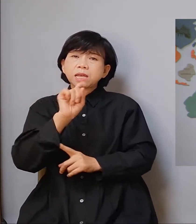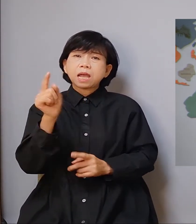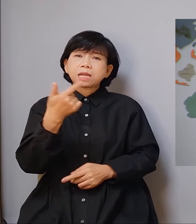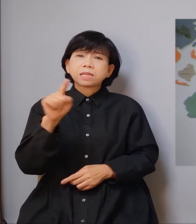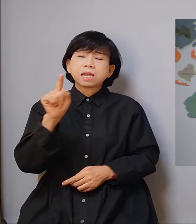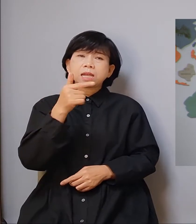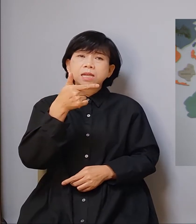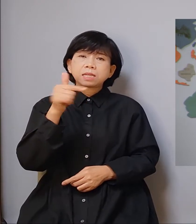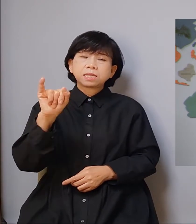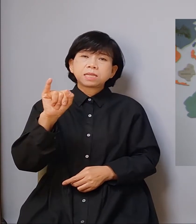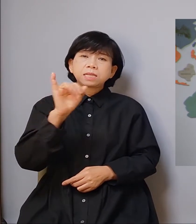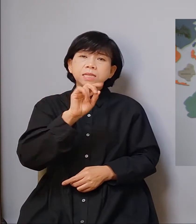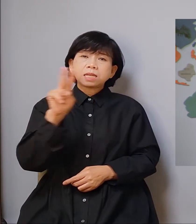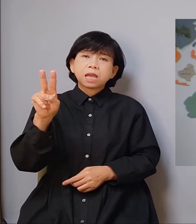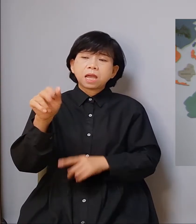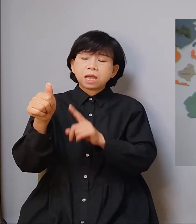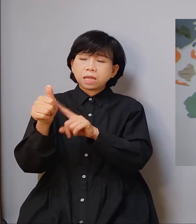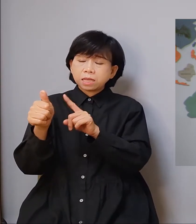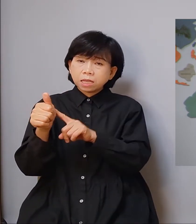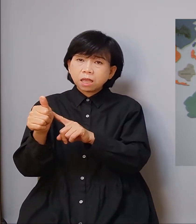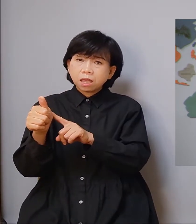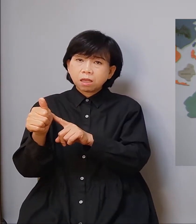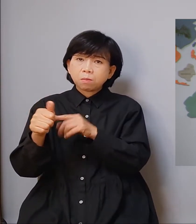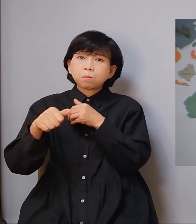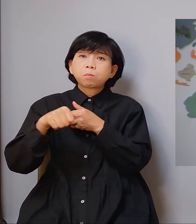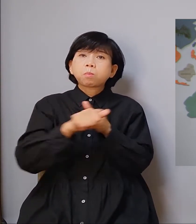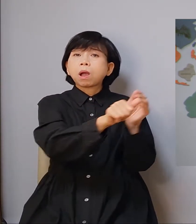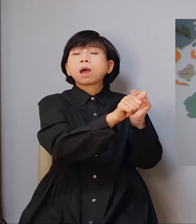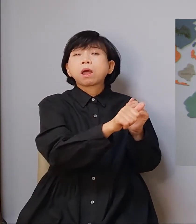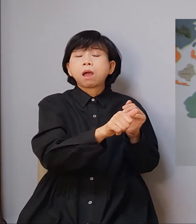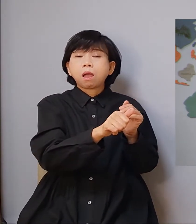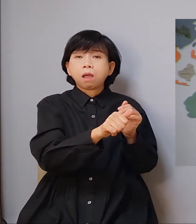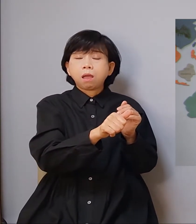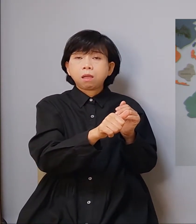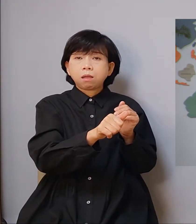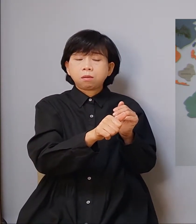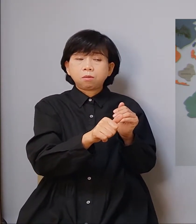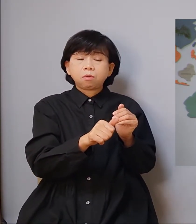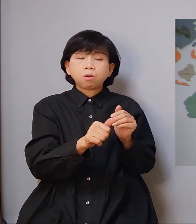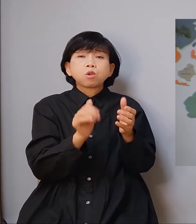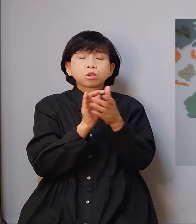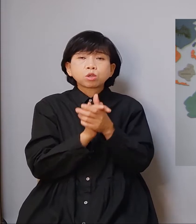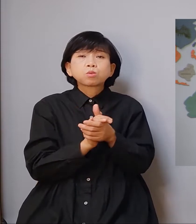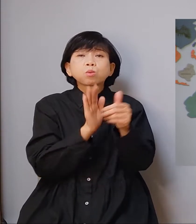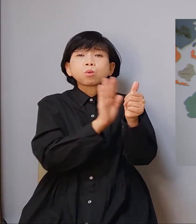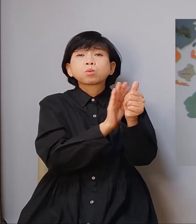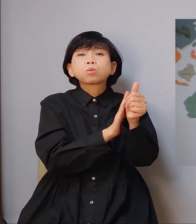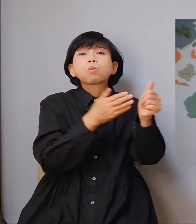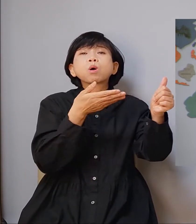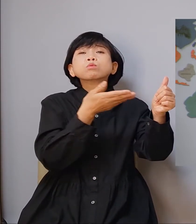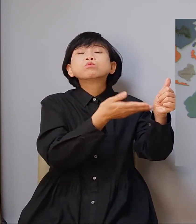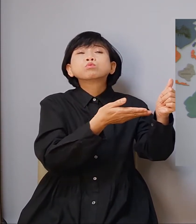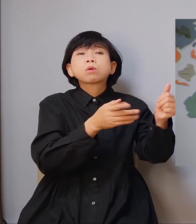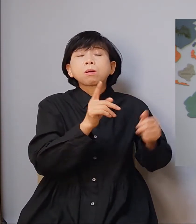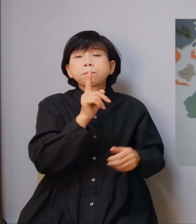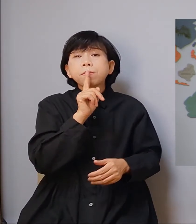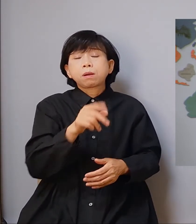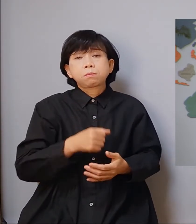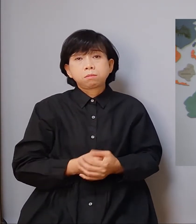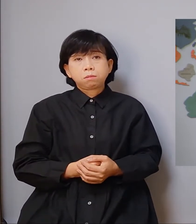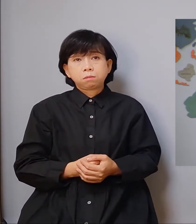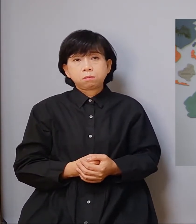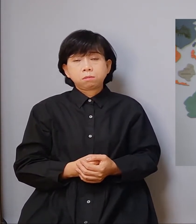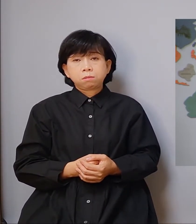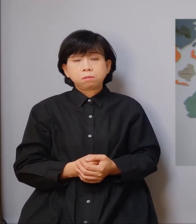줘라 아나니아에게. 그 아나니아가 갈 수 있겠냐고요. 아나니아는 풍문으로 들었어요. 이